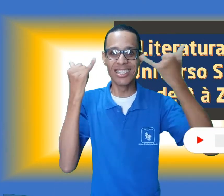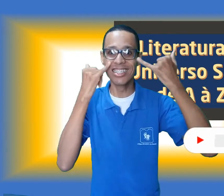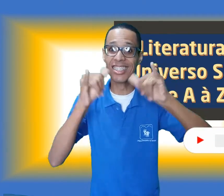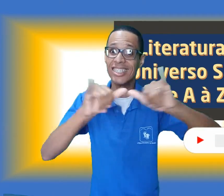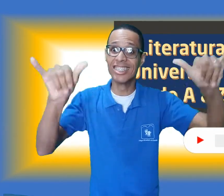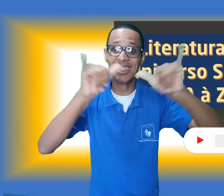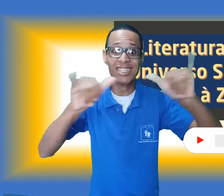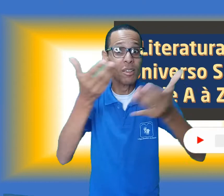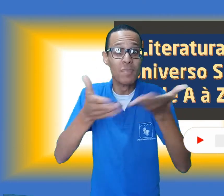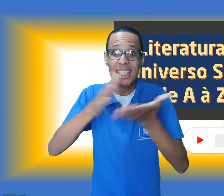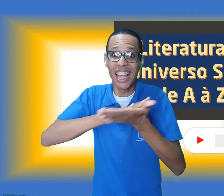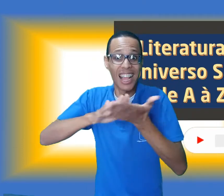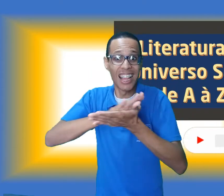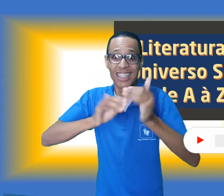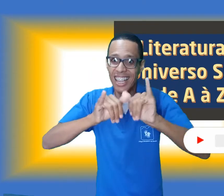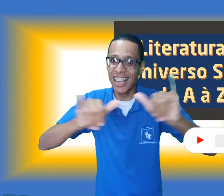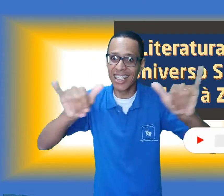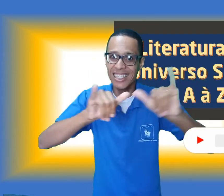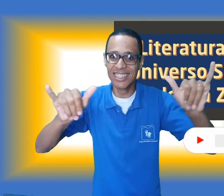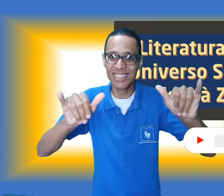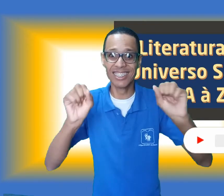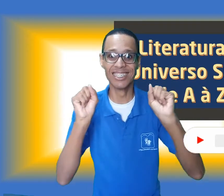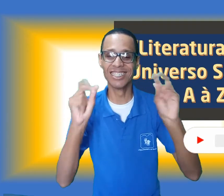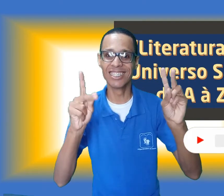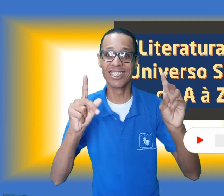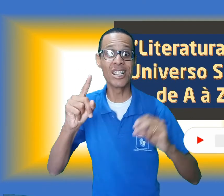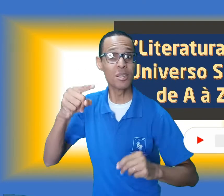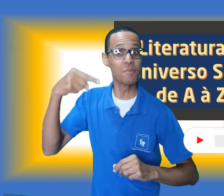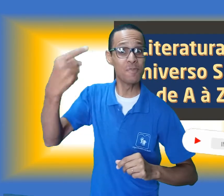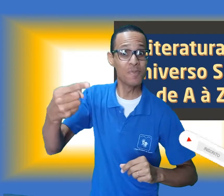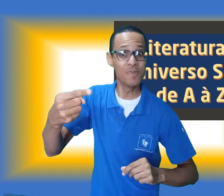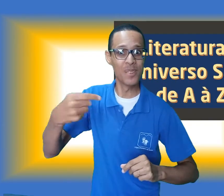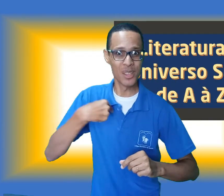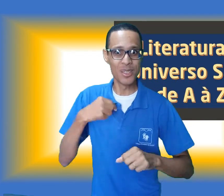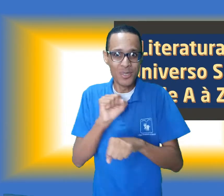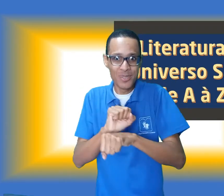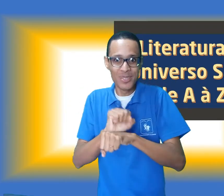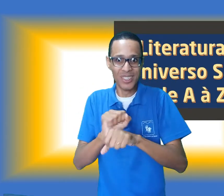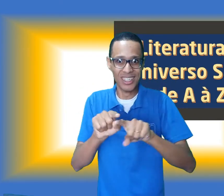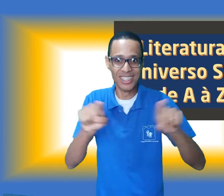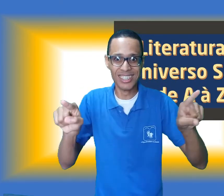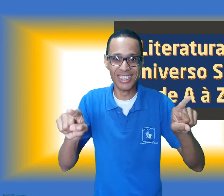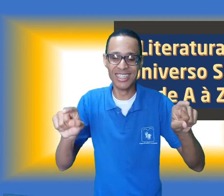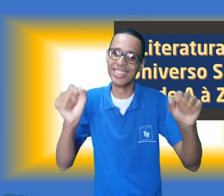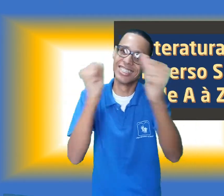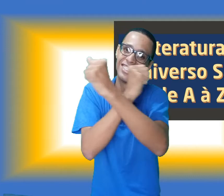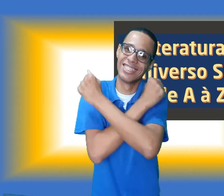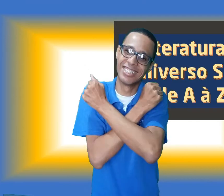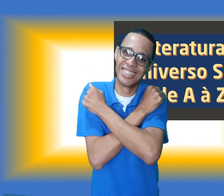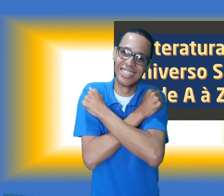próximos vídeos aguardo vocês no próximo grande abraço tchau tchau